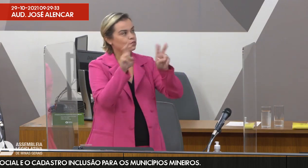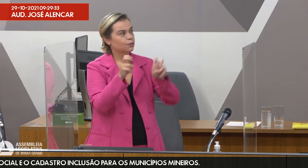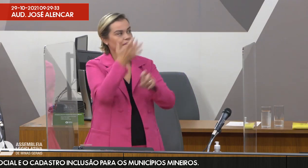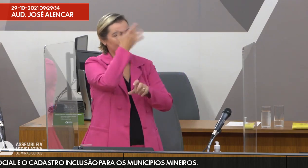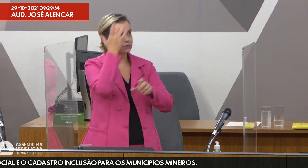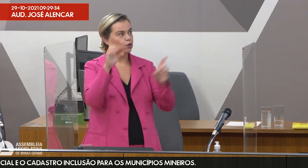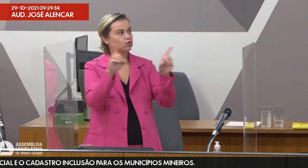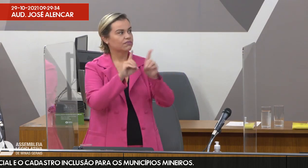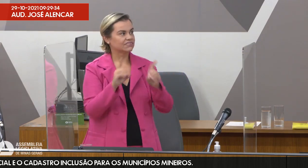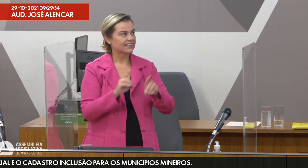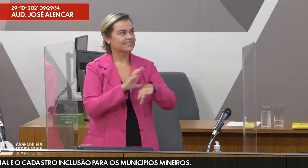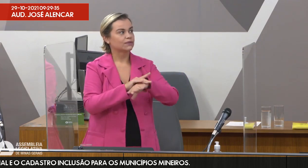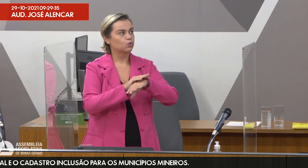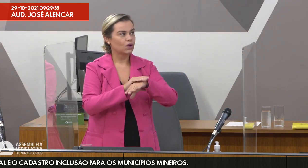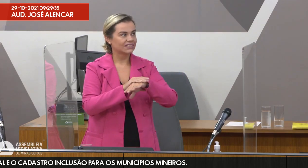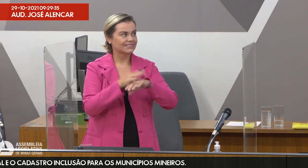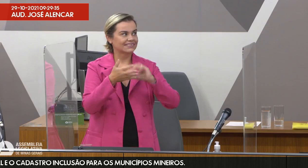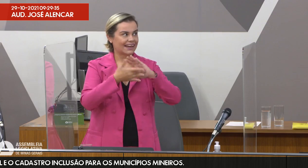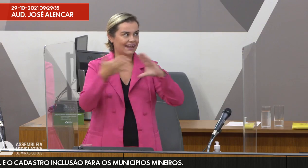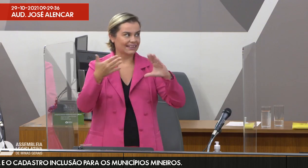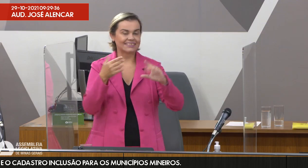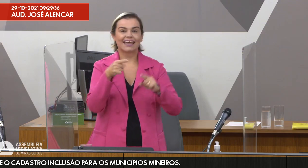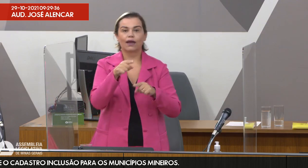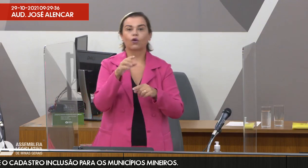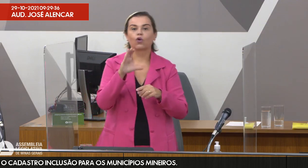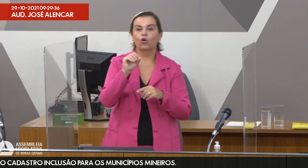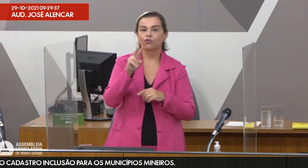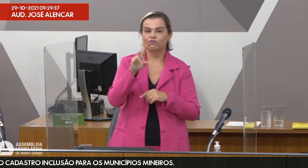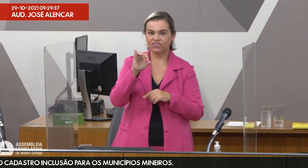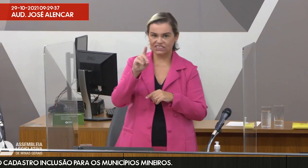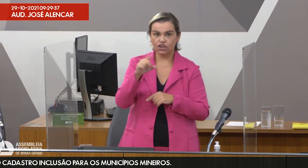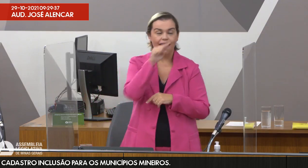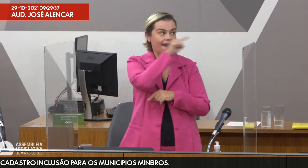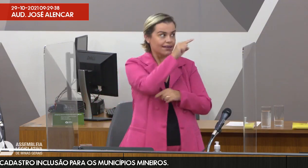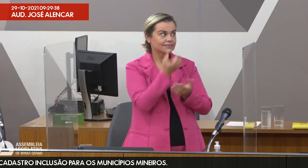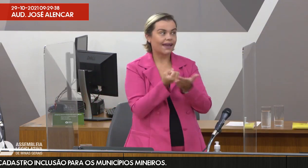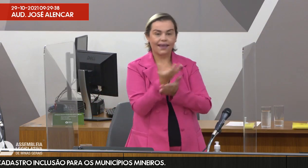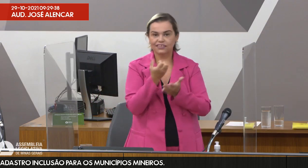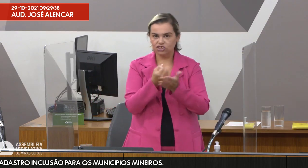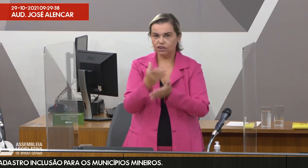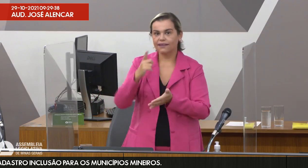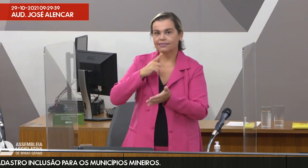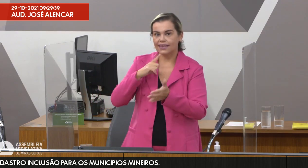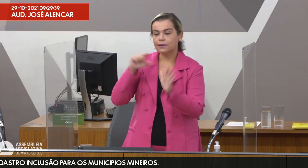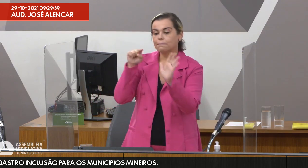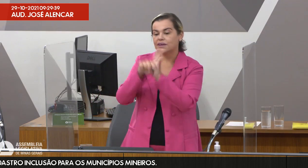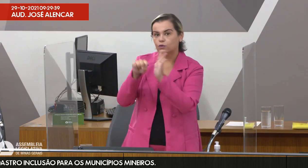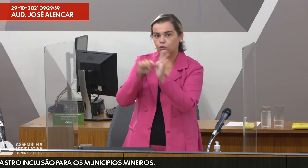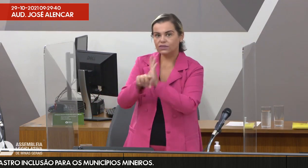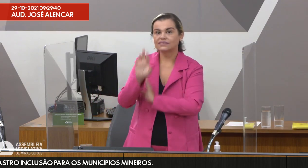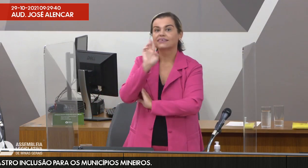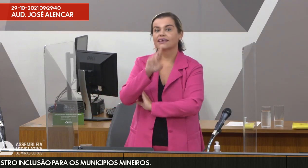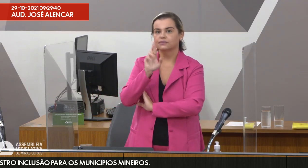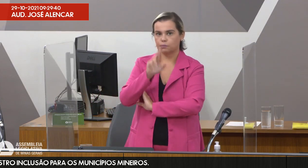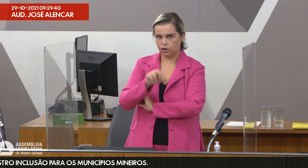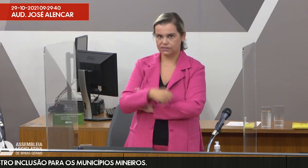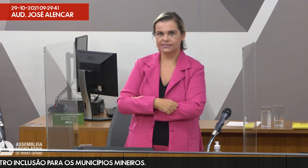Outro material que foi desenvolvido por nossa secretaria foi sobre as pessoas com deficiência e com doenças raras, com perguntas